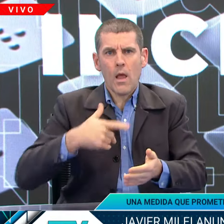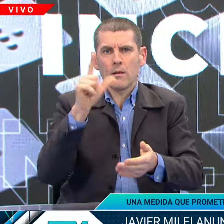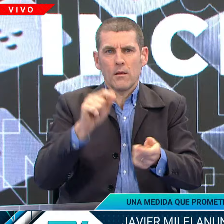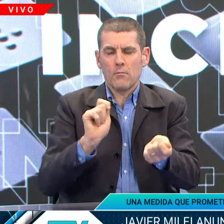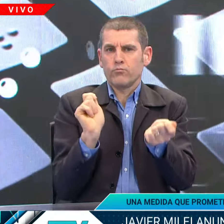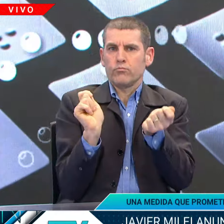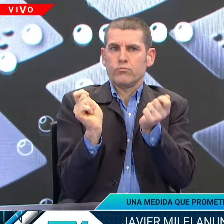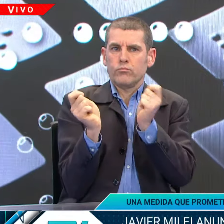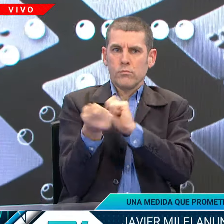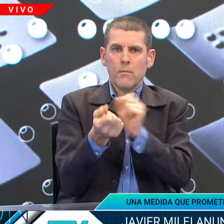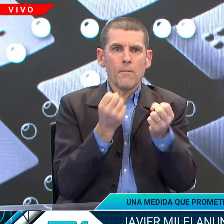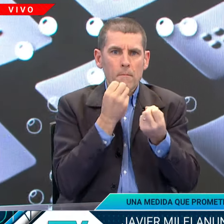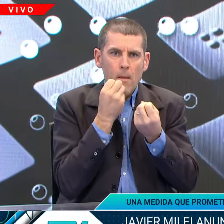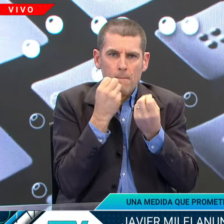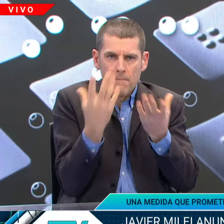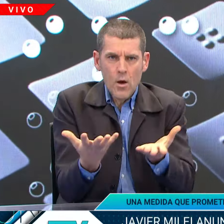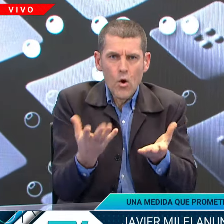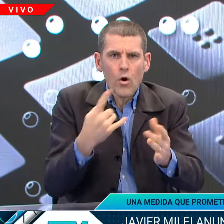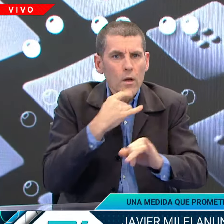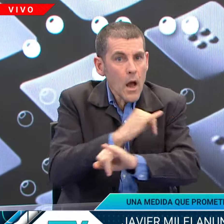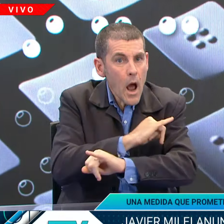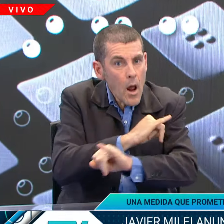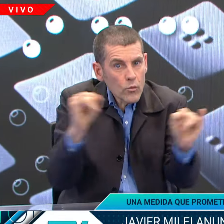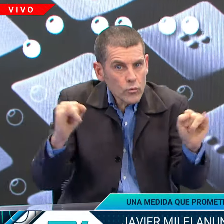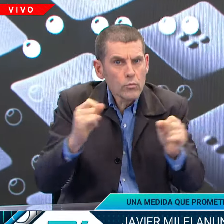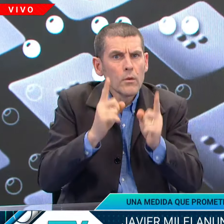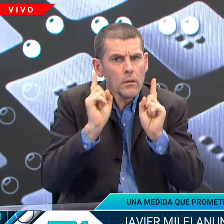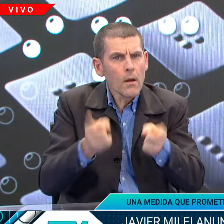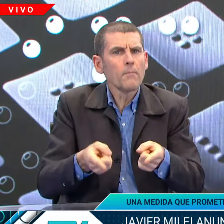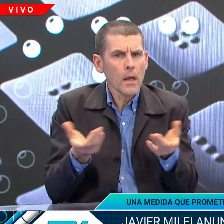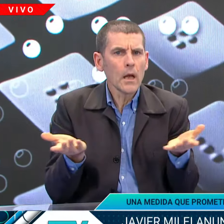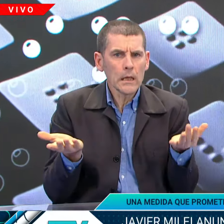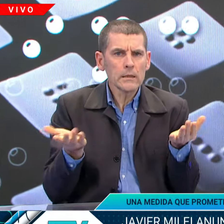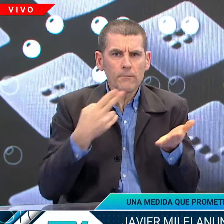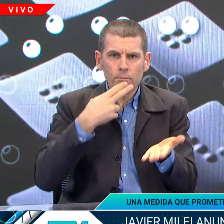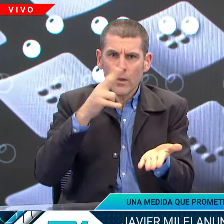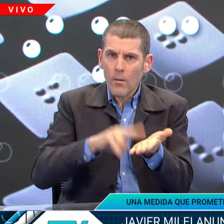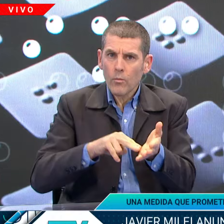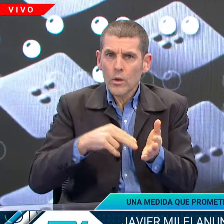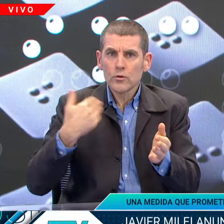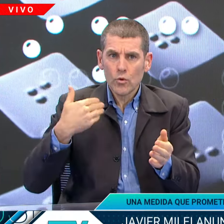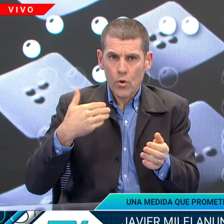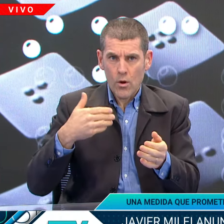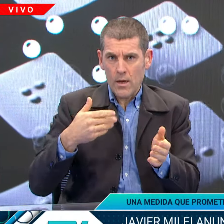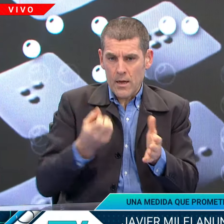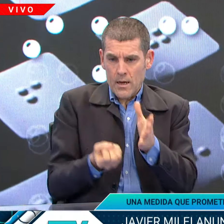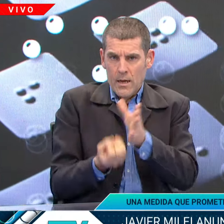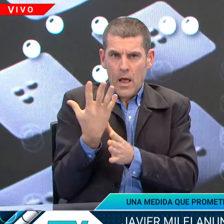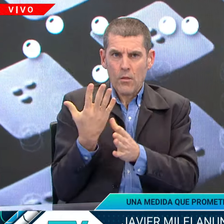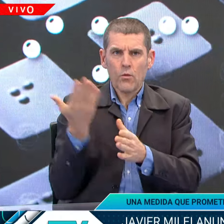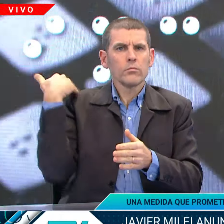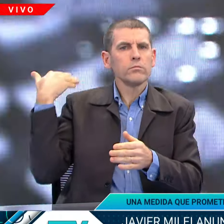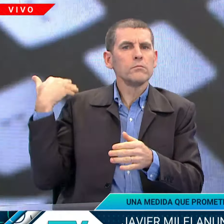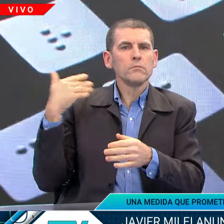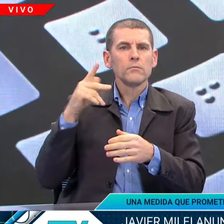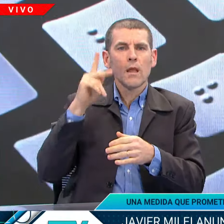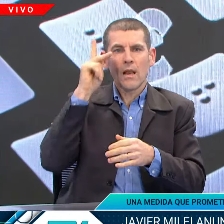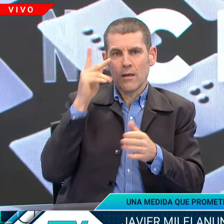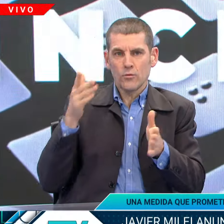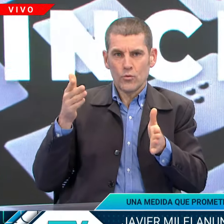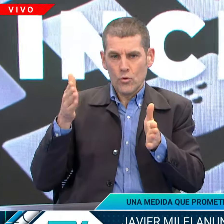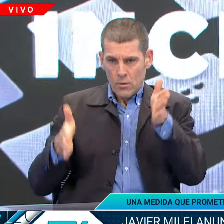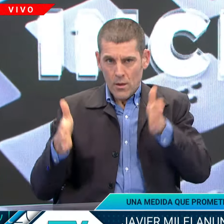anuncios más esperados, el presidente confirmó que el impuesto país, creado durante la administración kirchnerista con